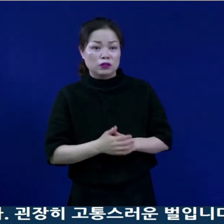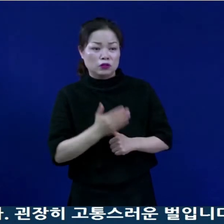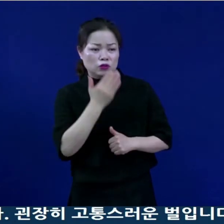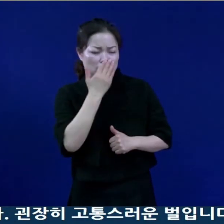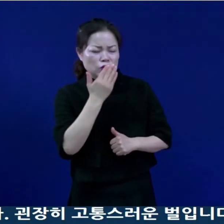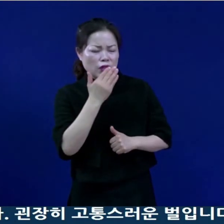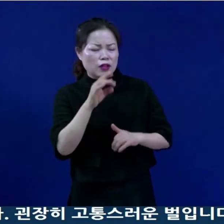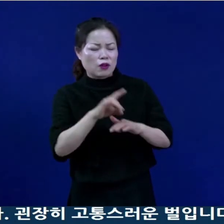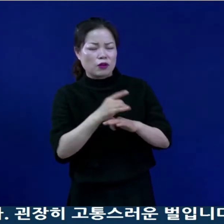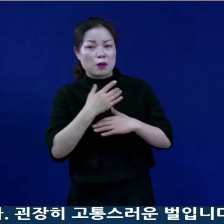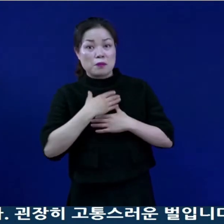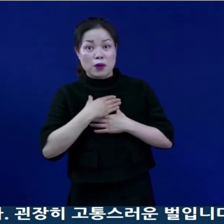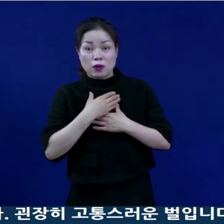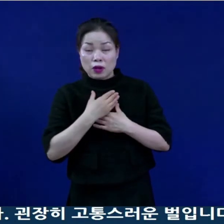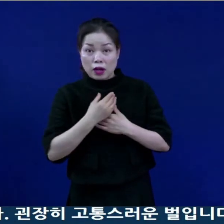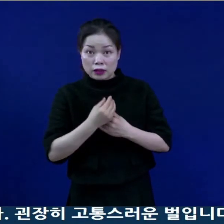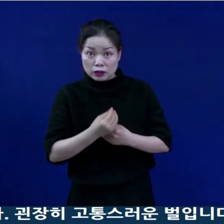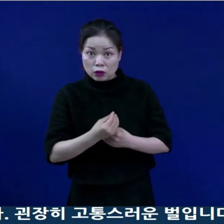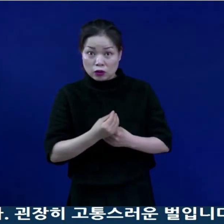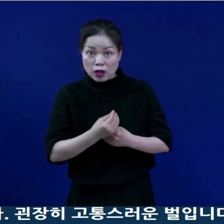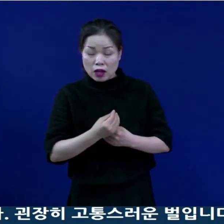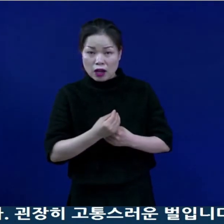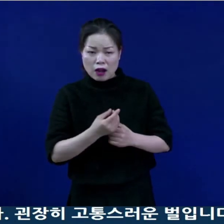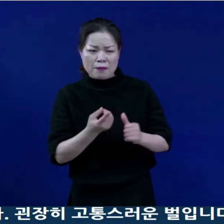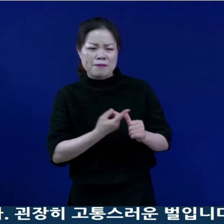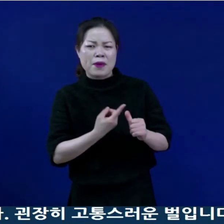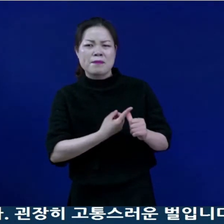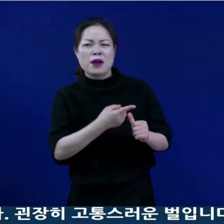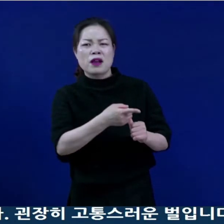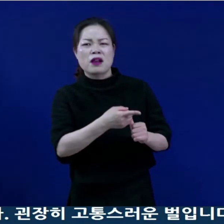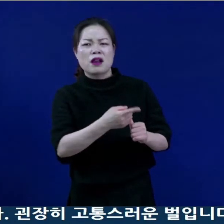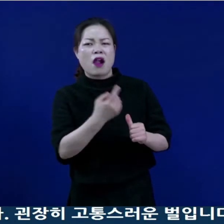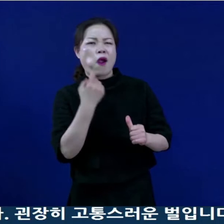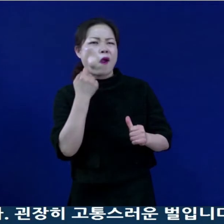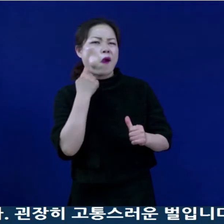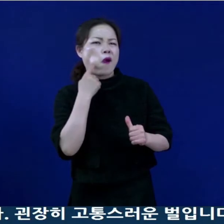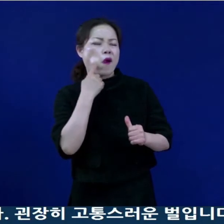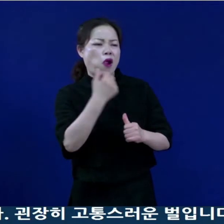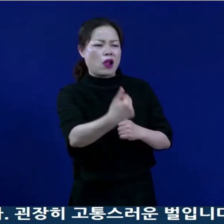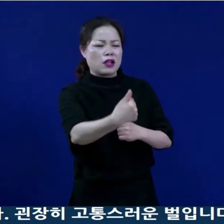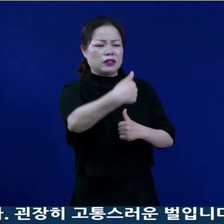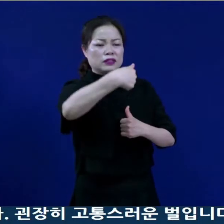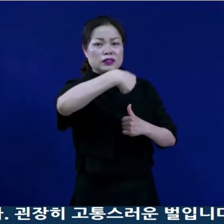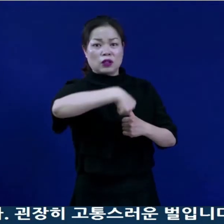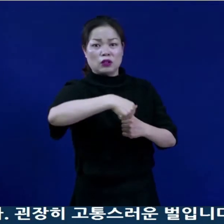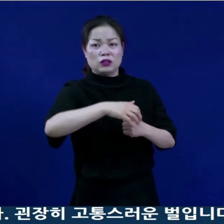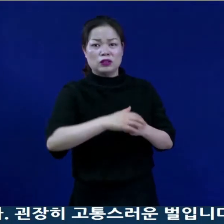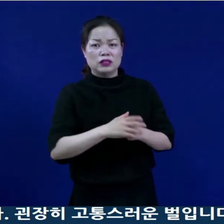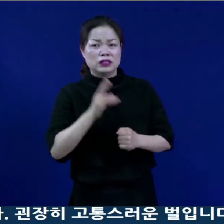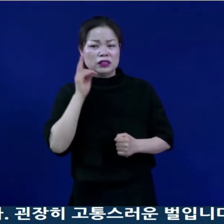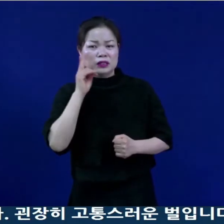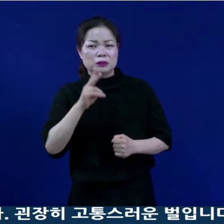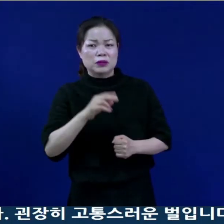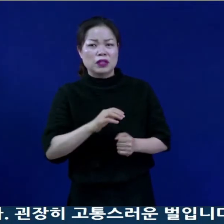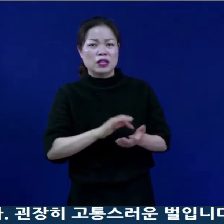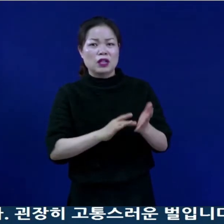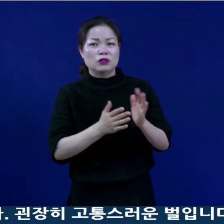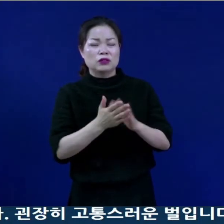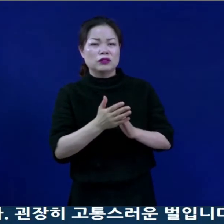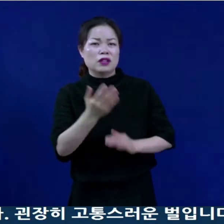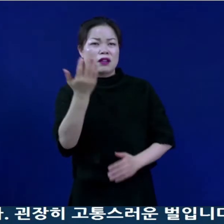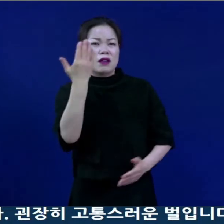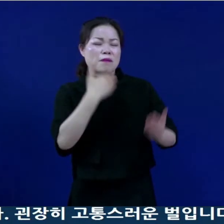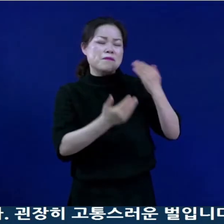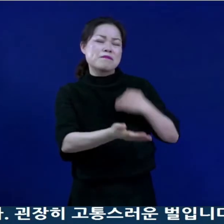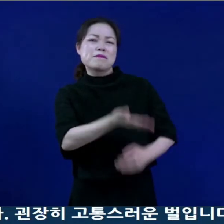왕이여 평안할지어다라고 말하면서 예수님께 가짜 경배를 하면서 군인들은 심지어 손으로 예수님을